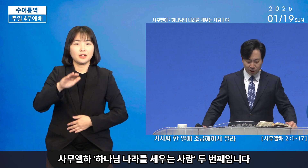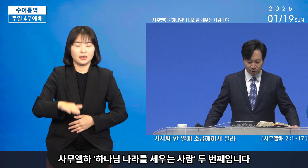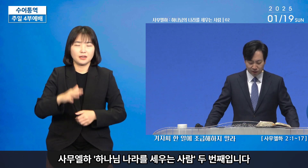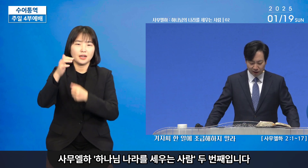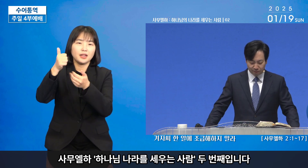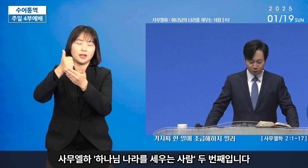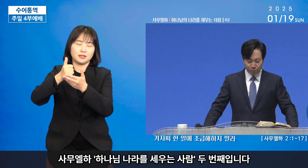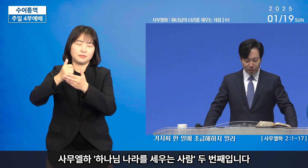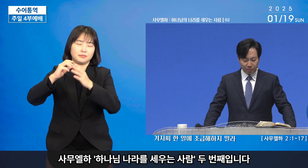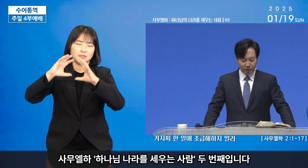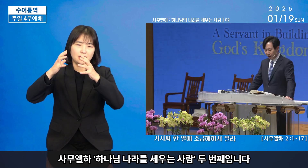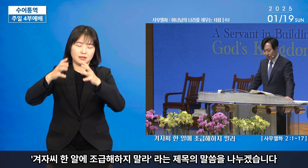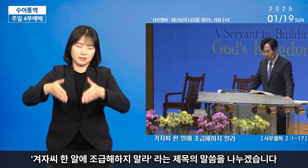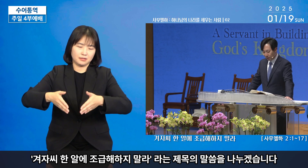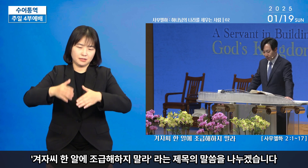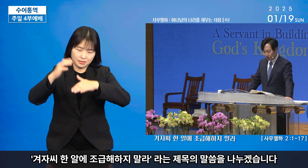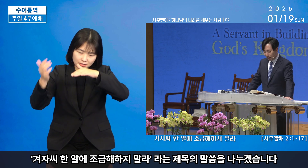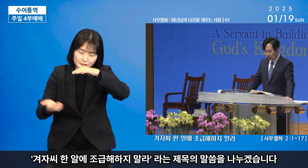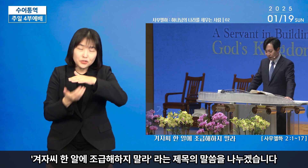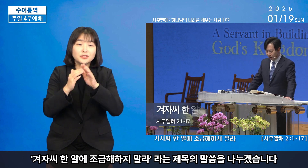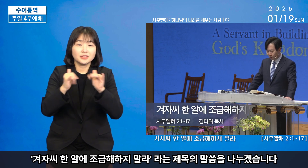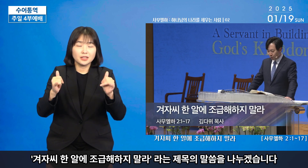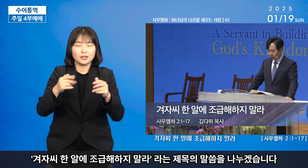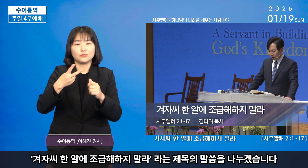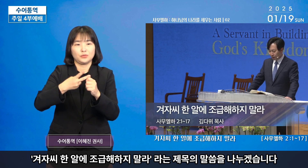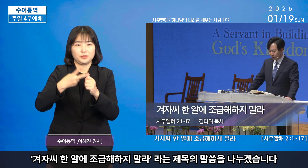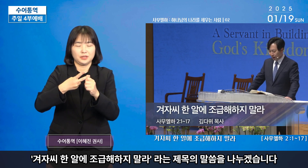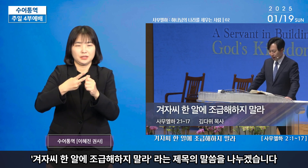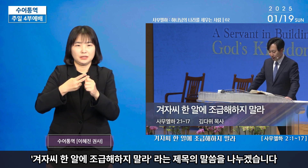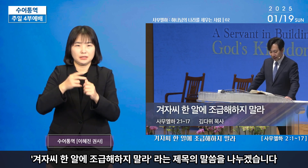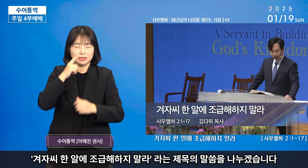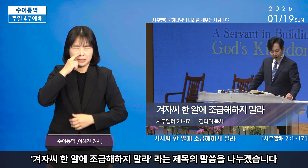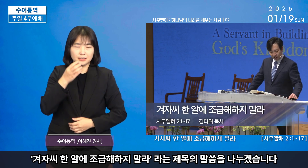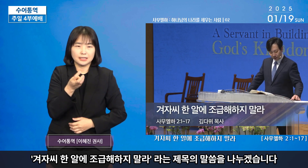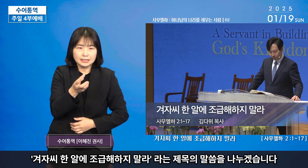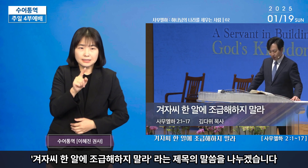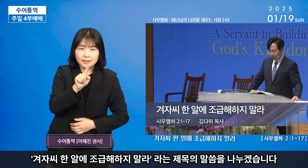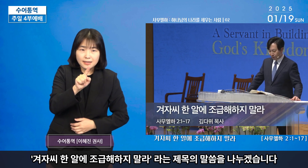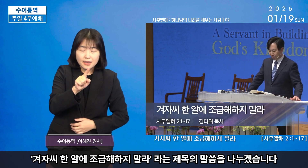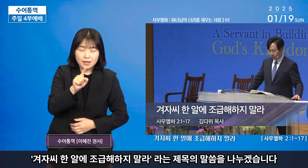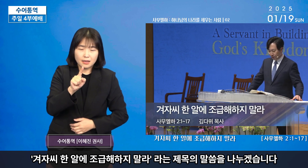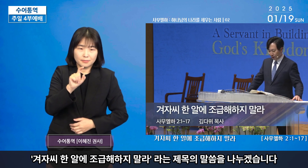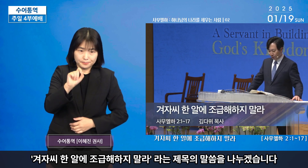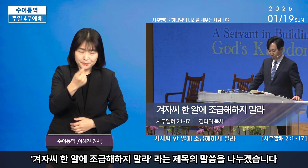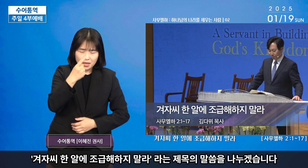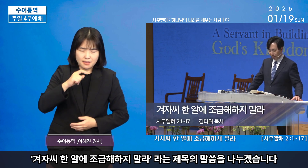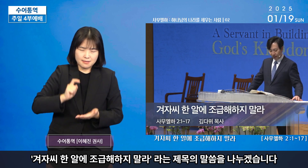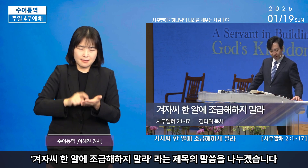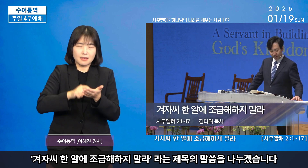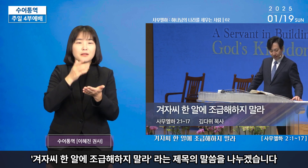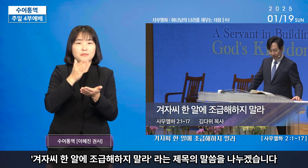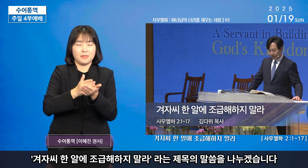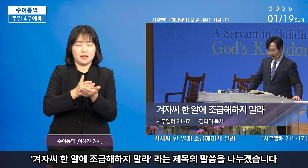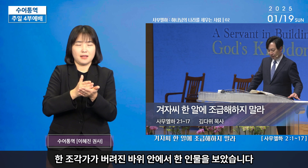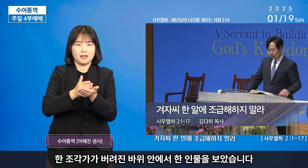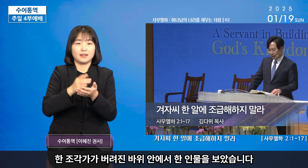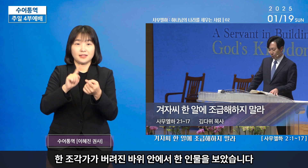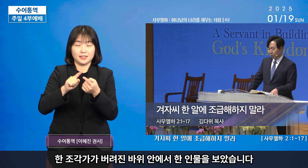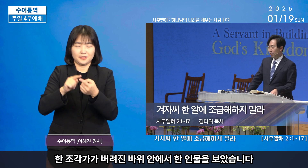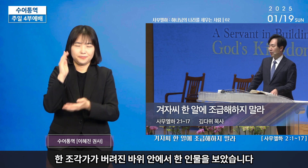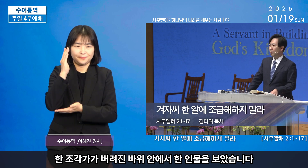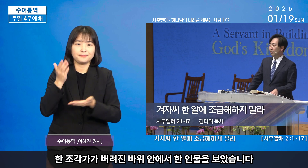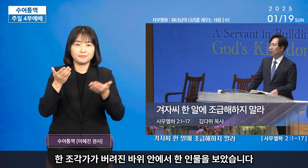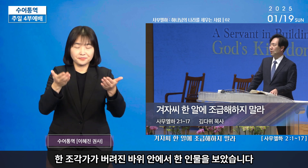나라를 세우는 사람 2번째입니다. 겨자씨 한 알에 조급해하지 말라 라는 제목의 말씀을 나누겠습니다.